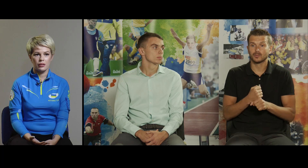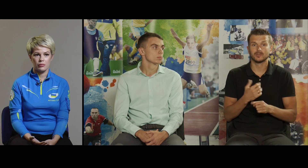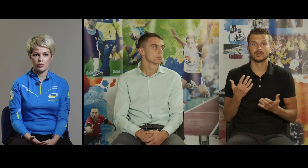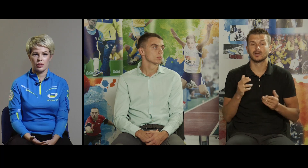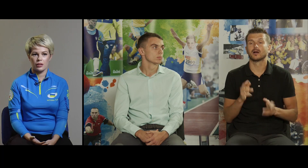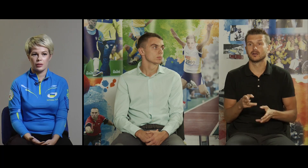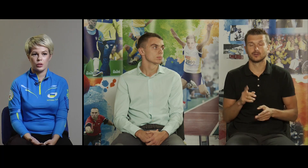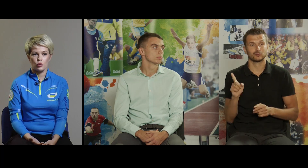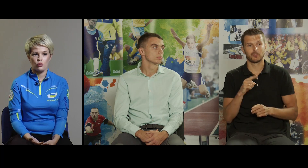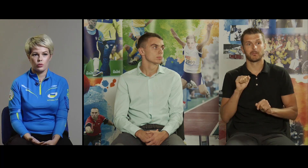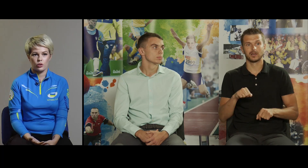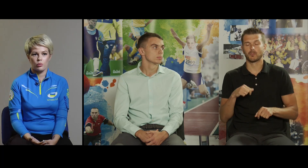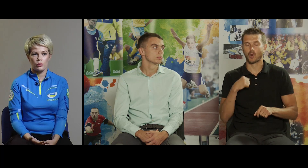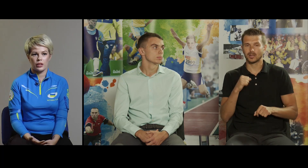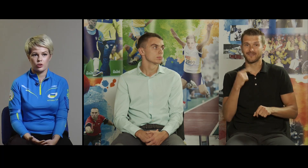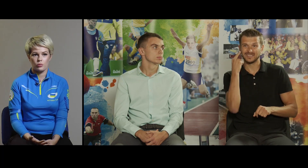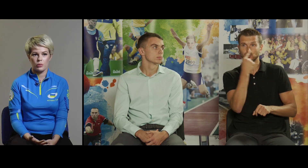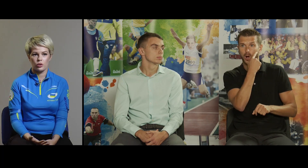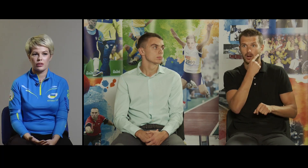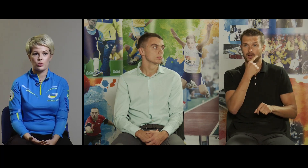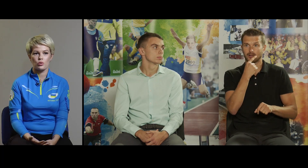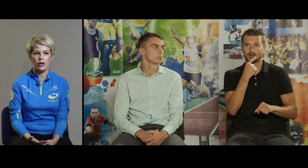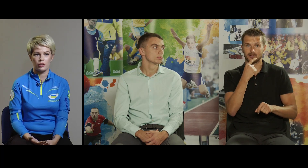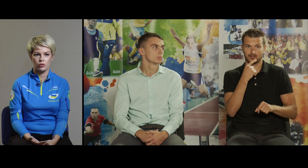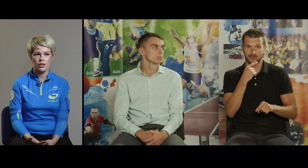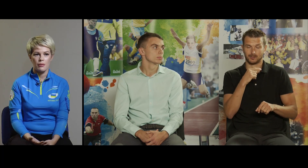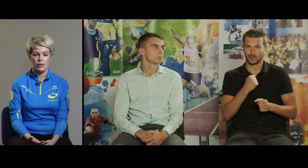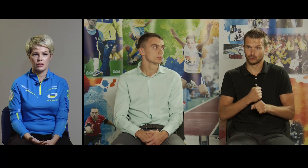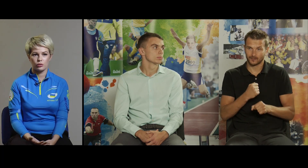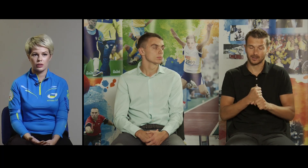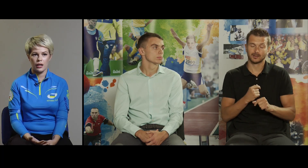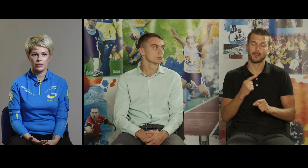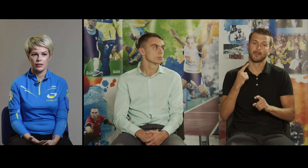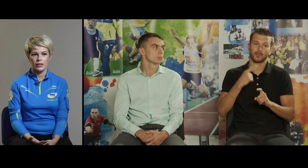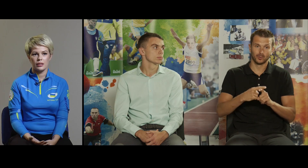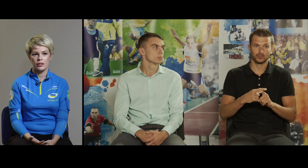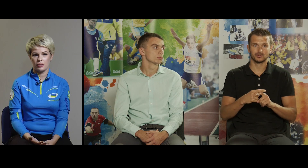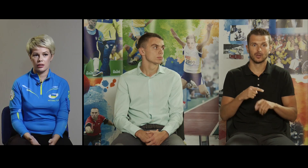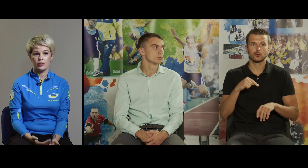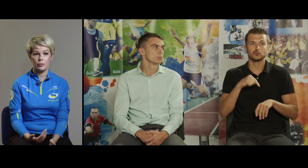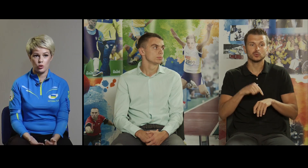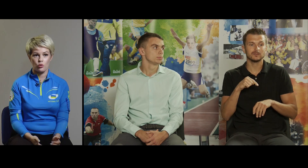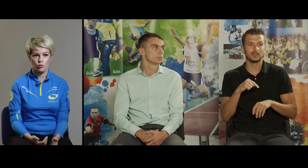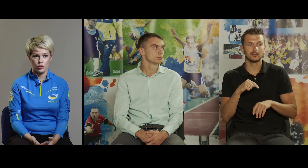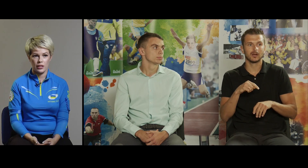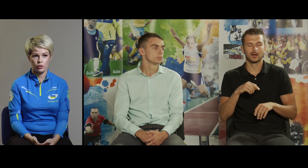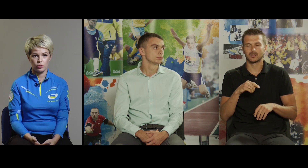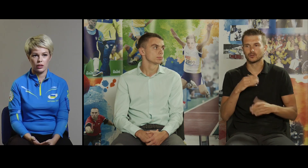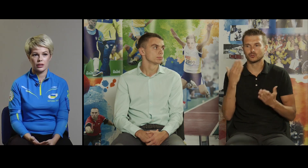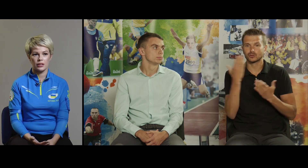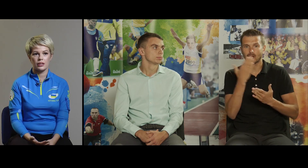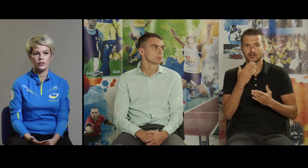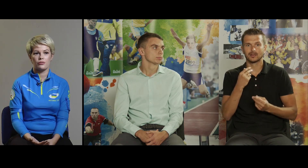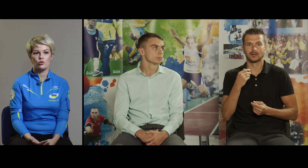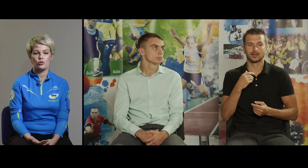Ми напрацьовуємо і робимо як? Щоб ми могли візуально мати контакт і напрацьовуємо цей